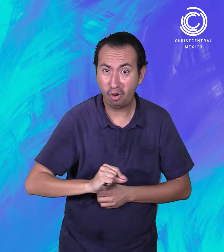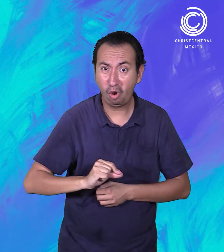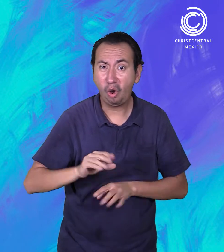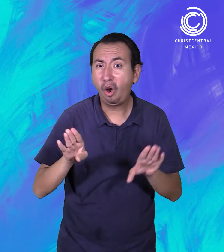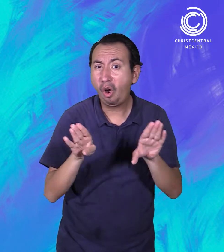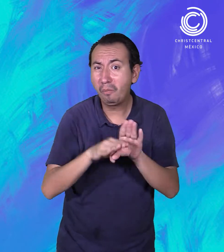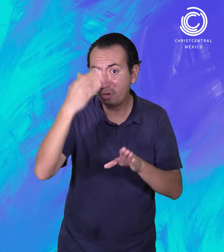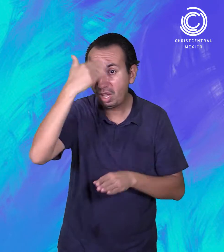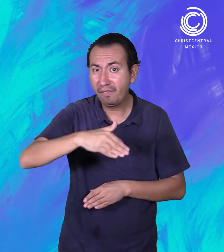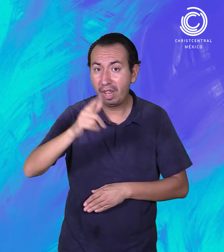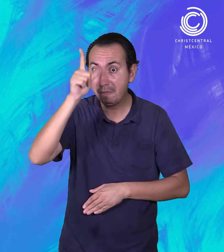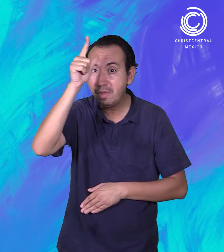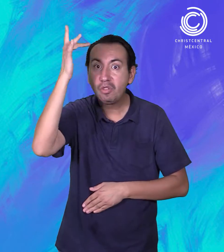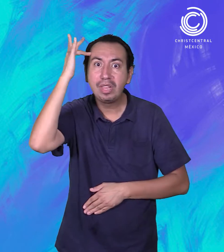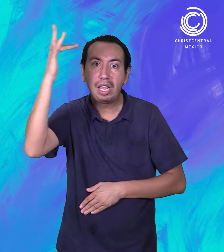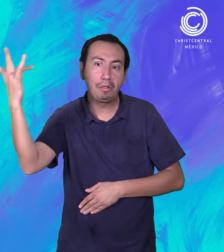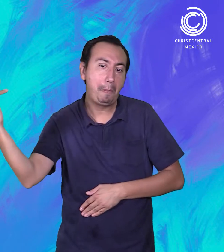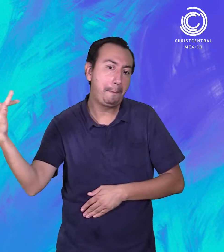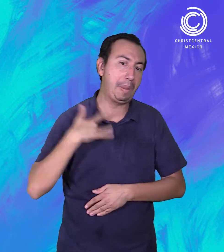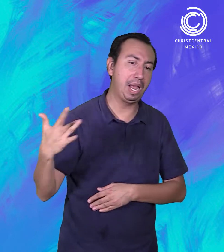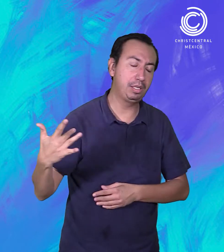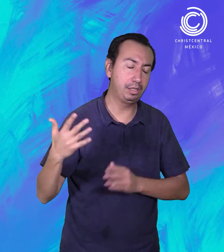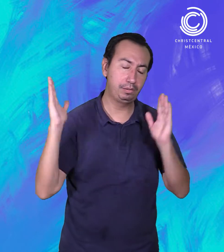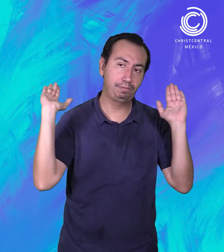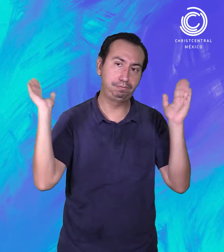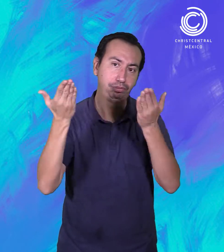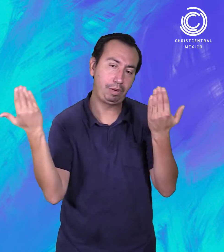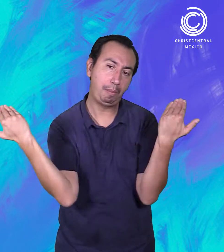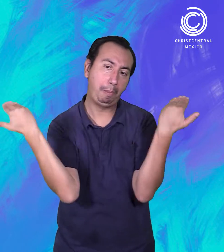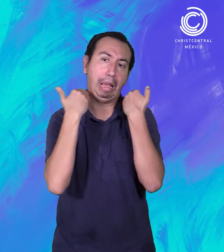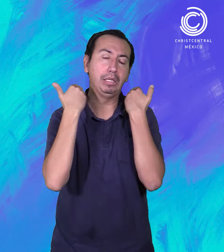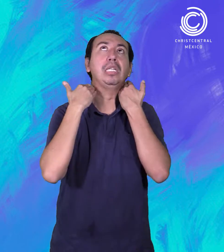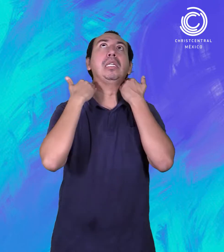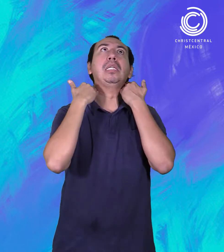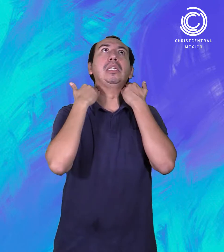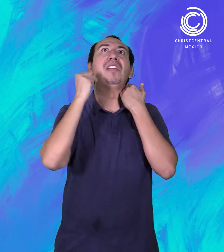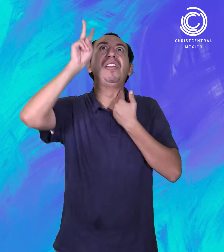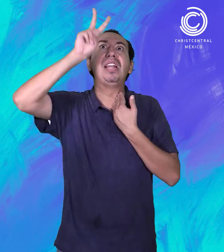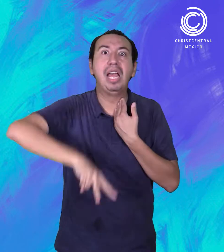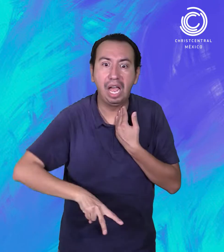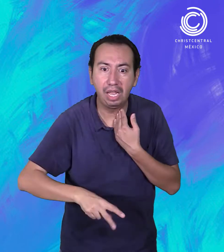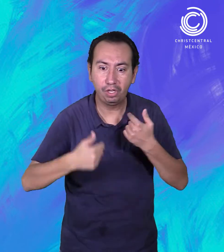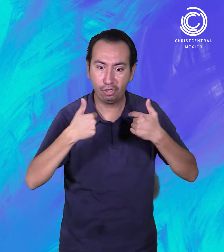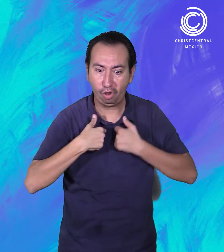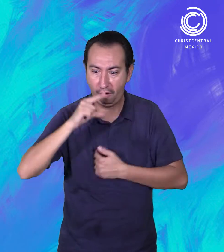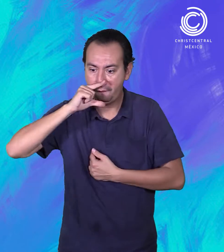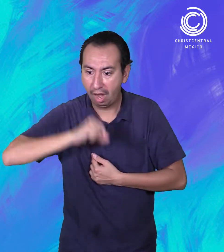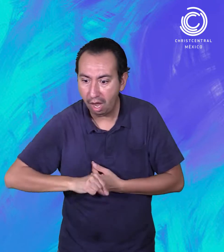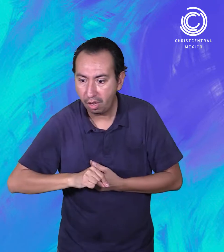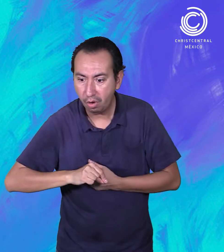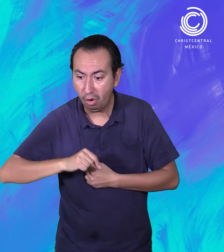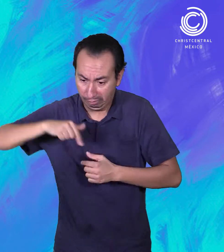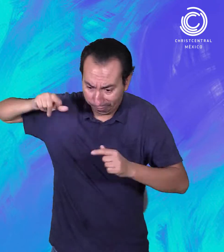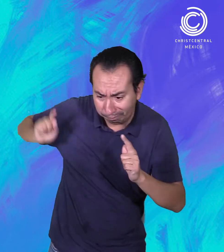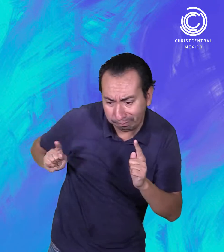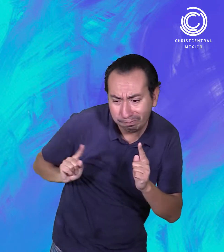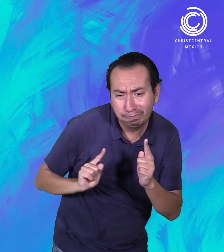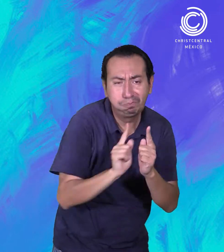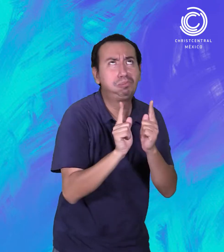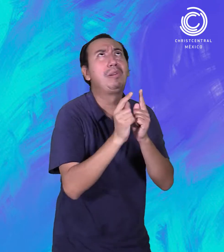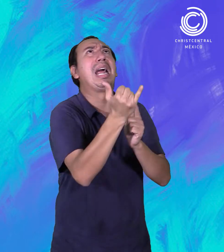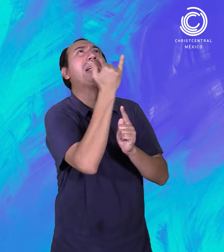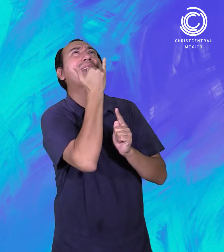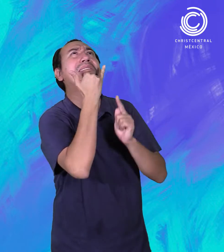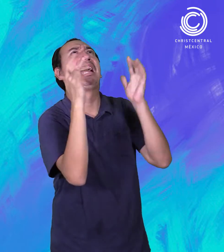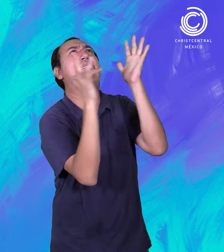de Dios, y es el mismo Espíritu Santo que nos convence para poder venir otra vez a la fuente, que es la única